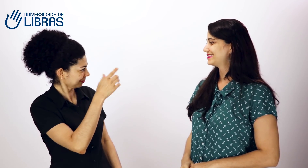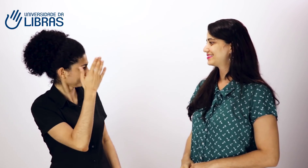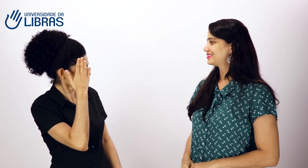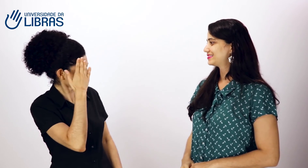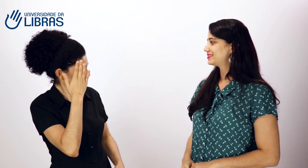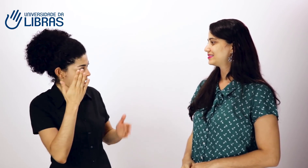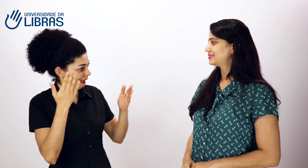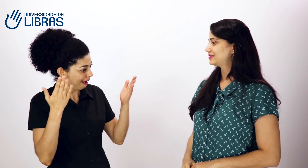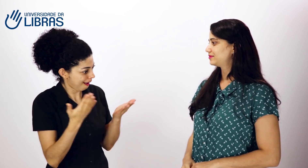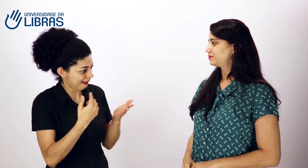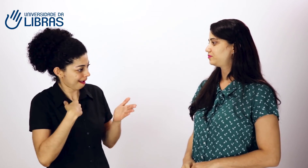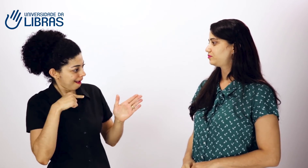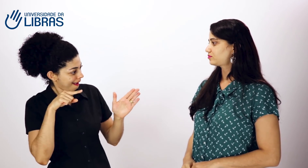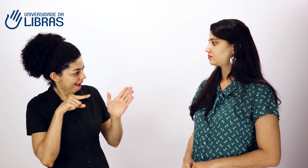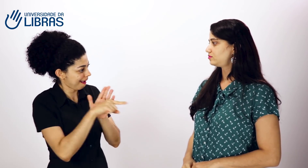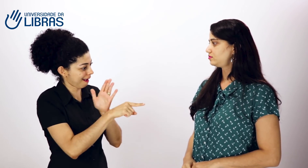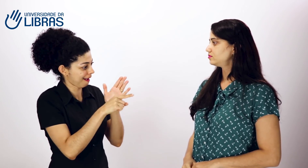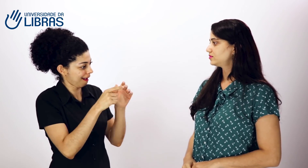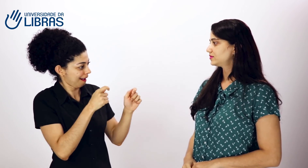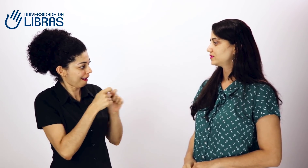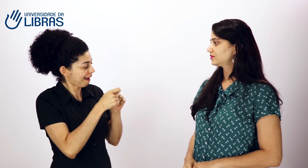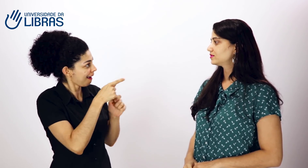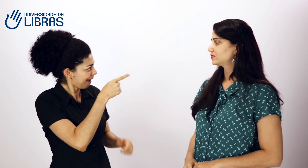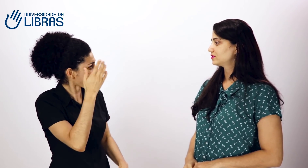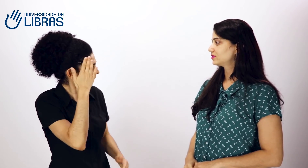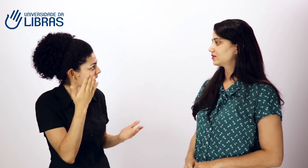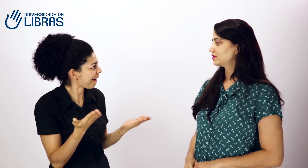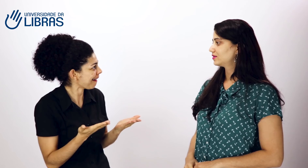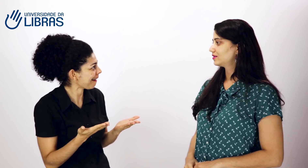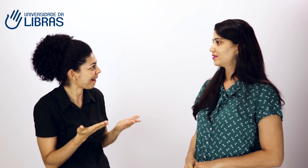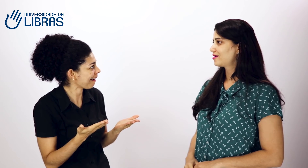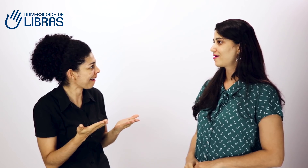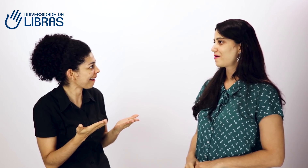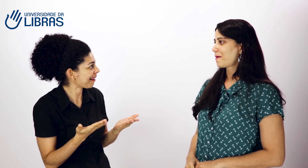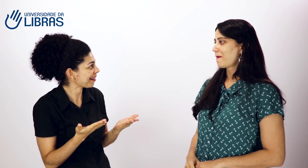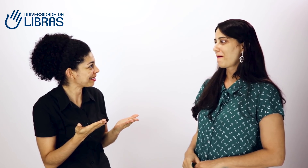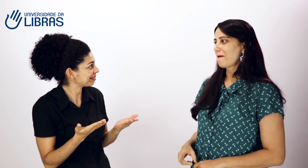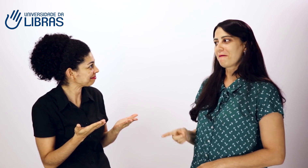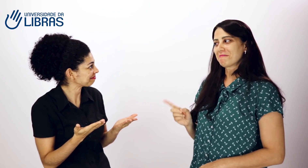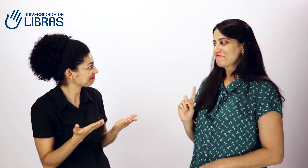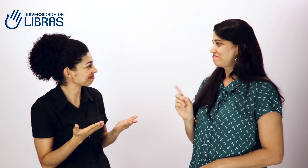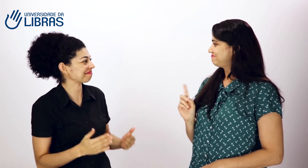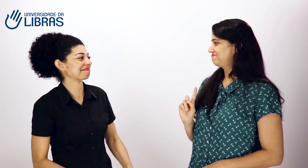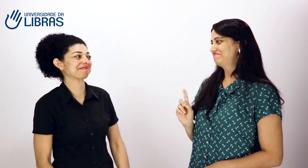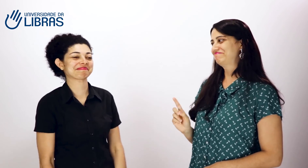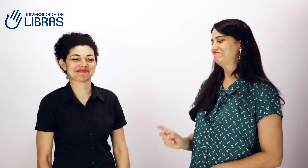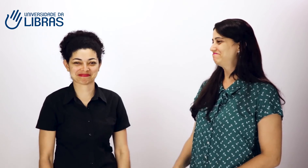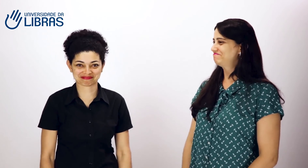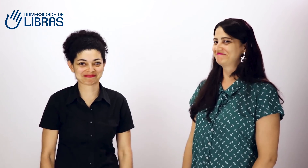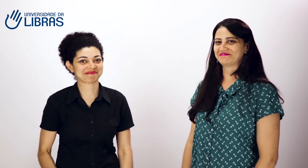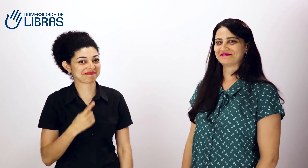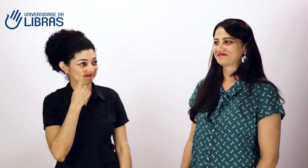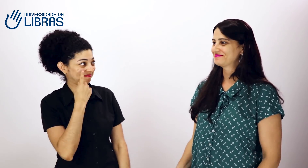Bom, você sabia as perguntas que eu ia fazer para você? Não sabia. Tá vendo?